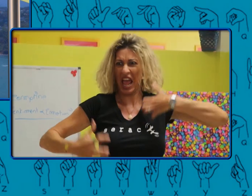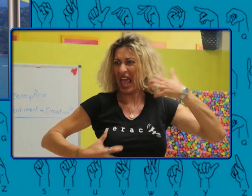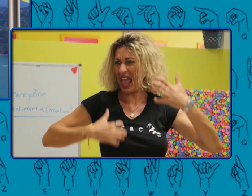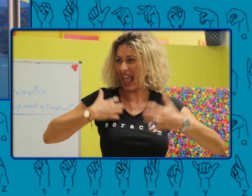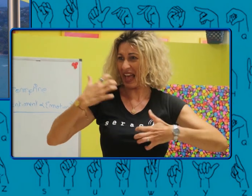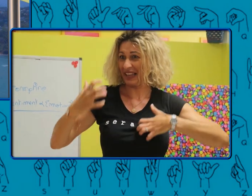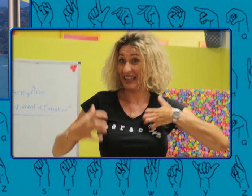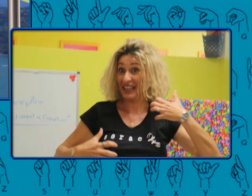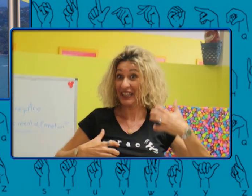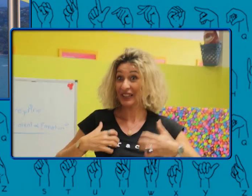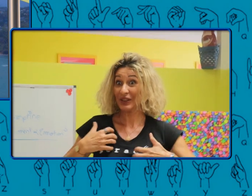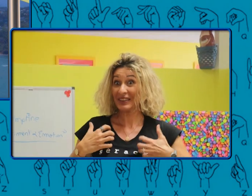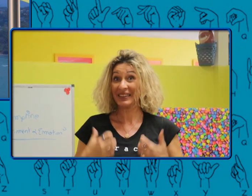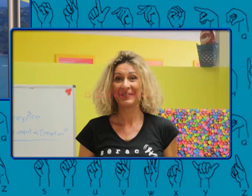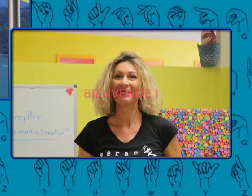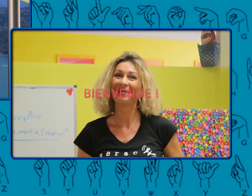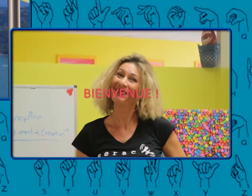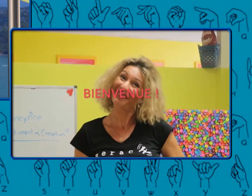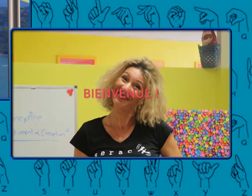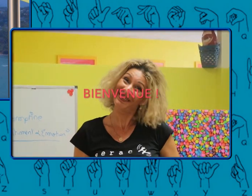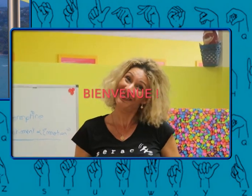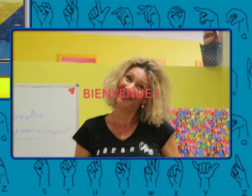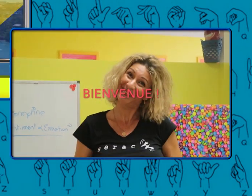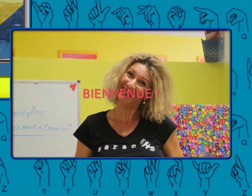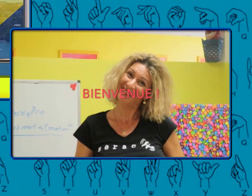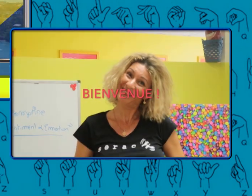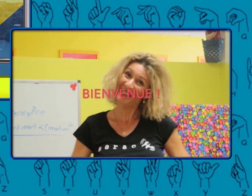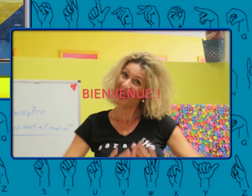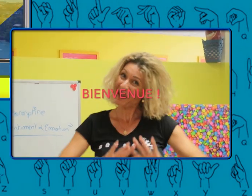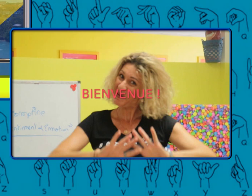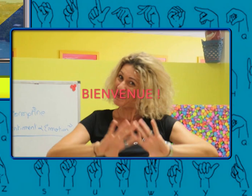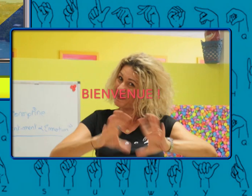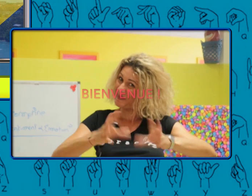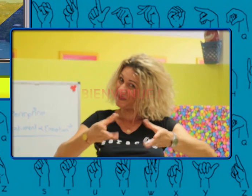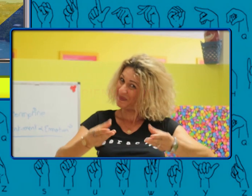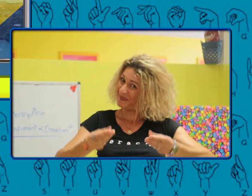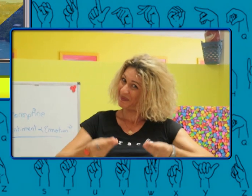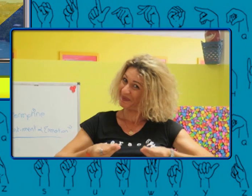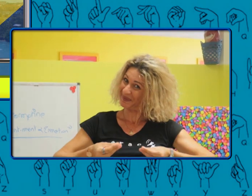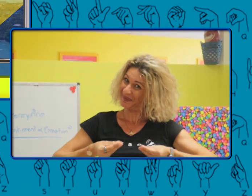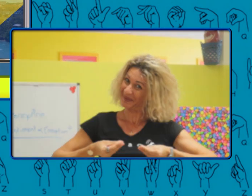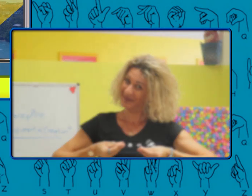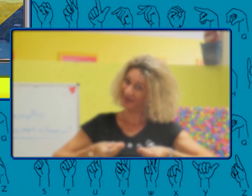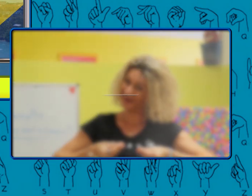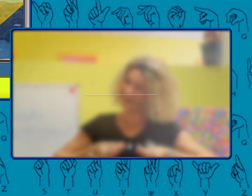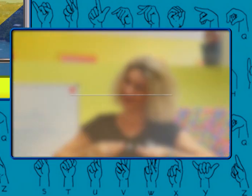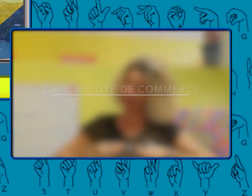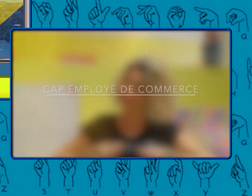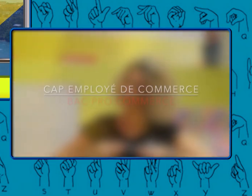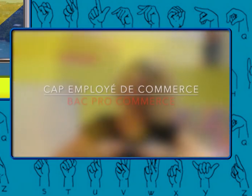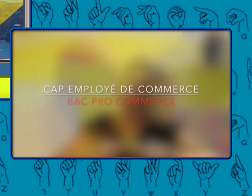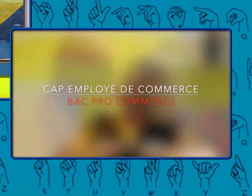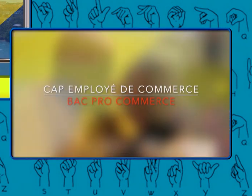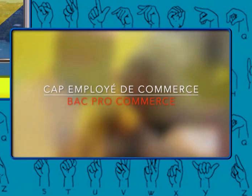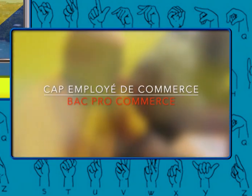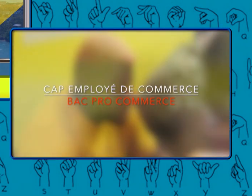film va être vu par un professionnel ? Je pense que c'est, en fait, une belle reconnaissance aussi par rapport à l'équipe, par rapport au travail d'Alain